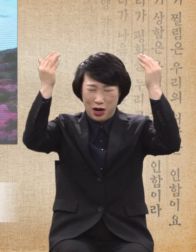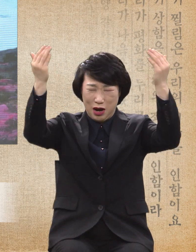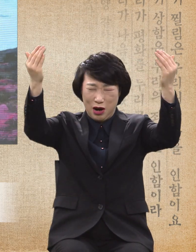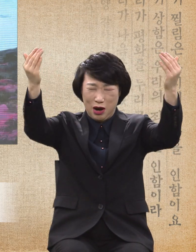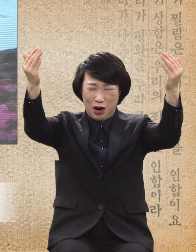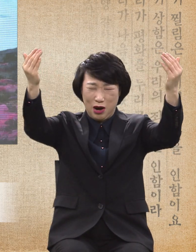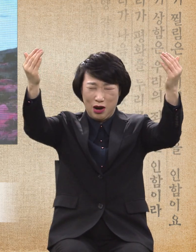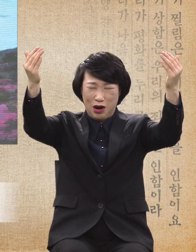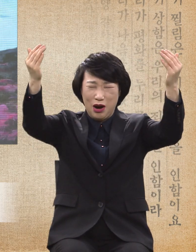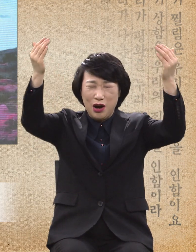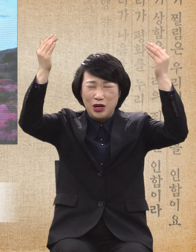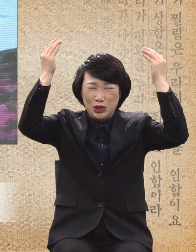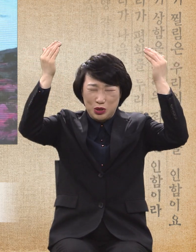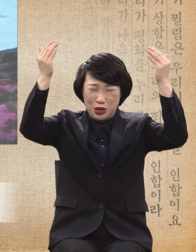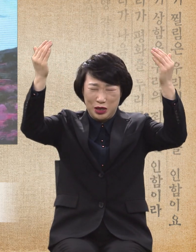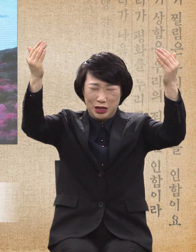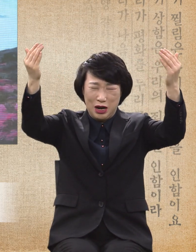주여,